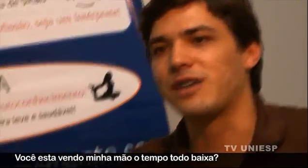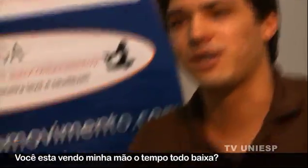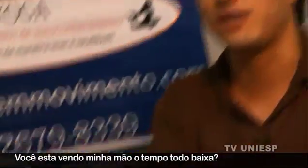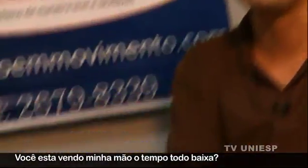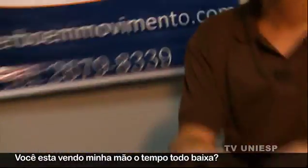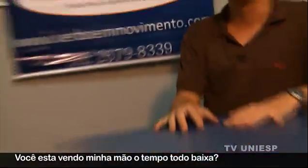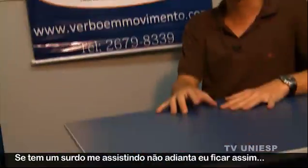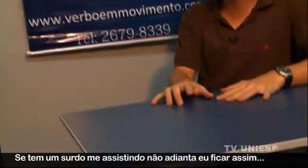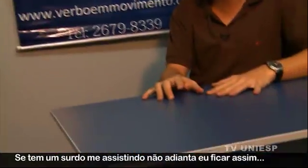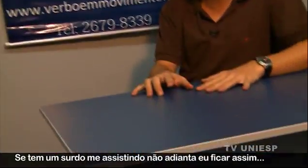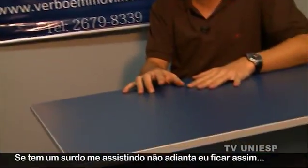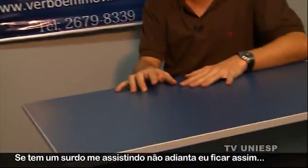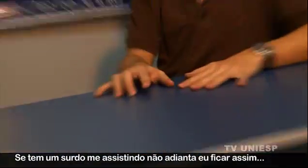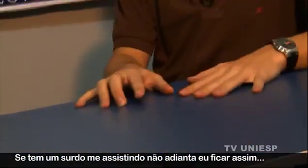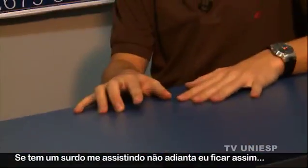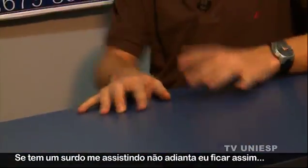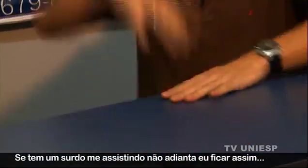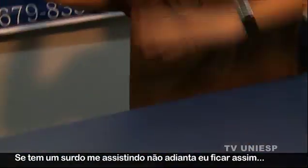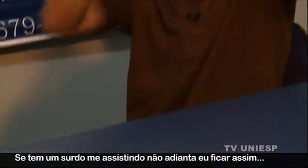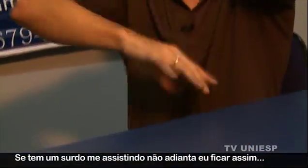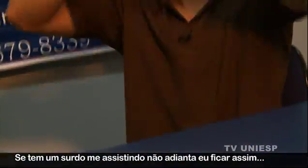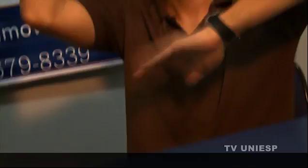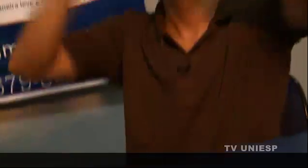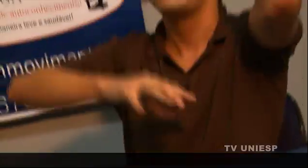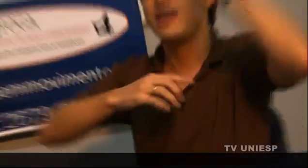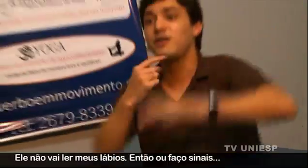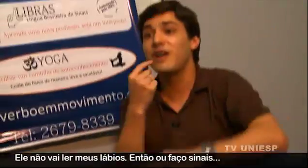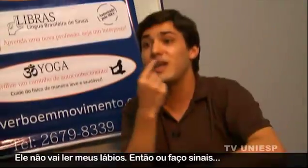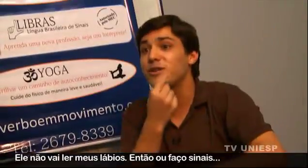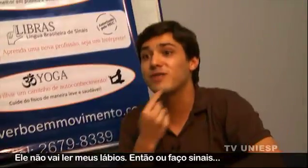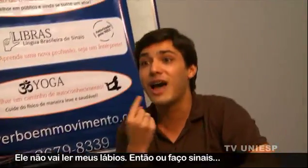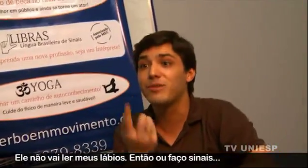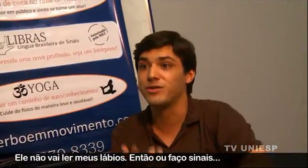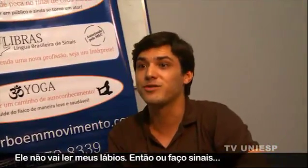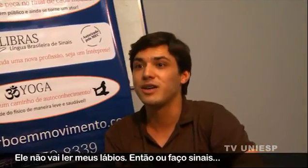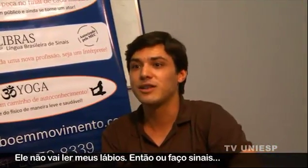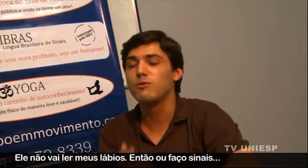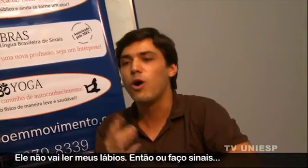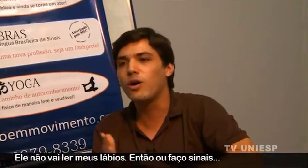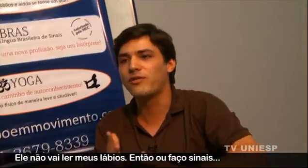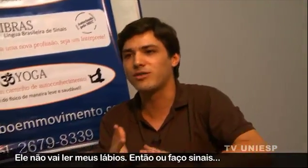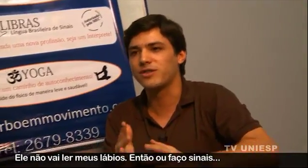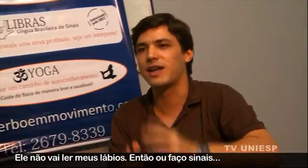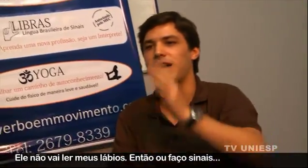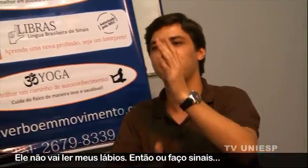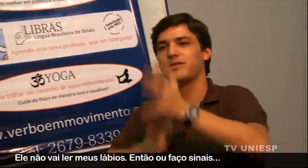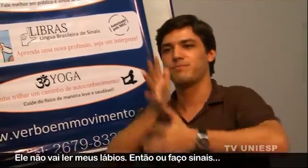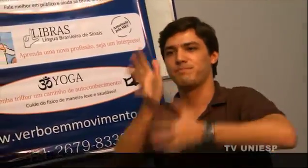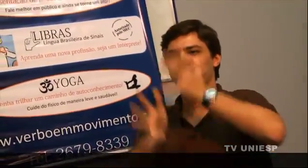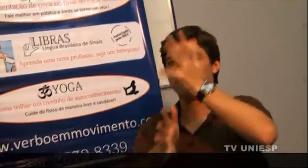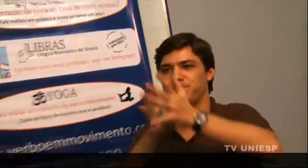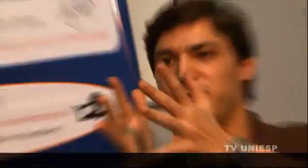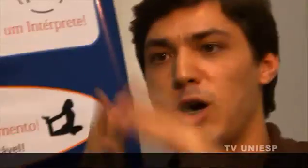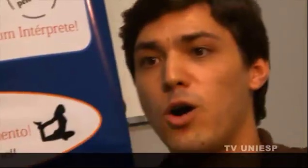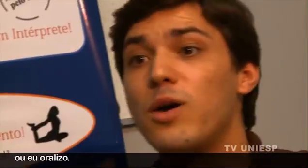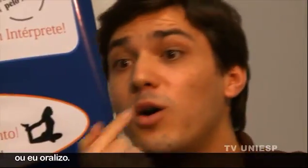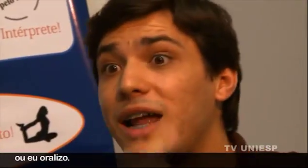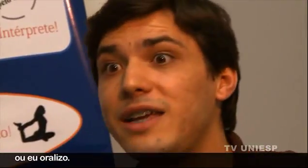aqui? Se tem um surdo me assistindo, não adianta ficar assim, ó. Ele não vai ler meus lábios. Então, ou eu faço sinais, ou eu